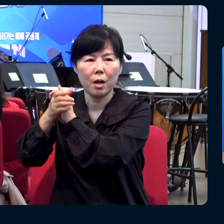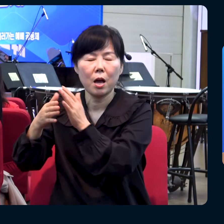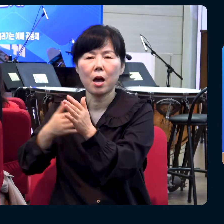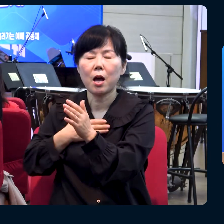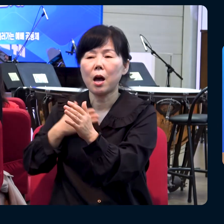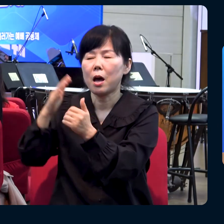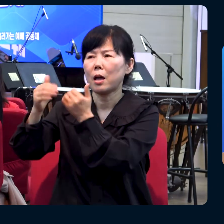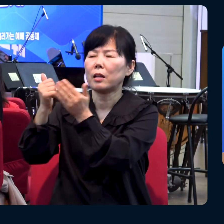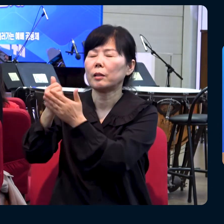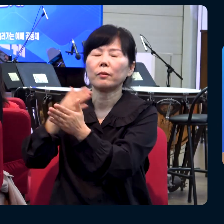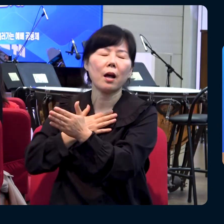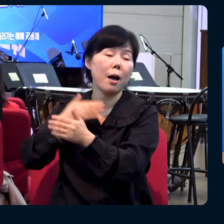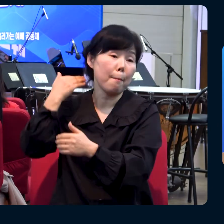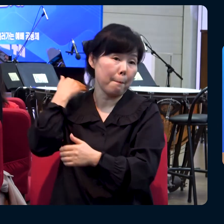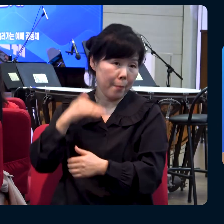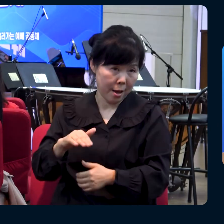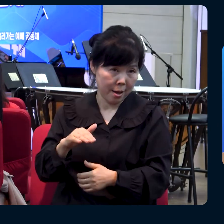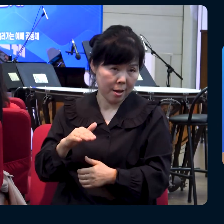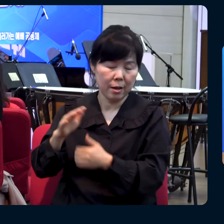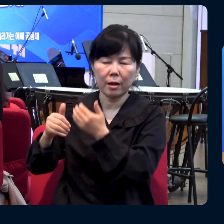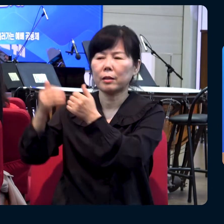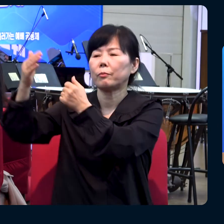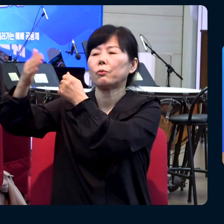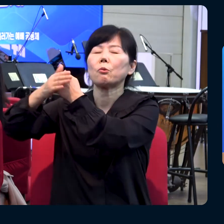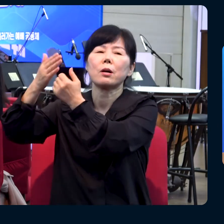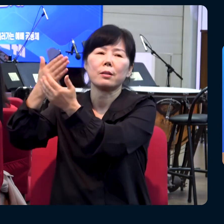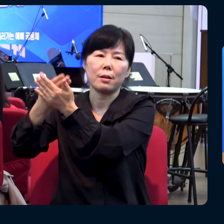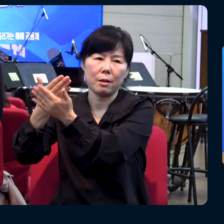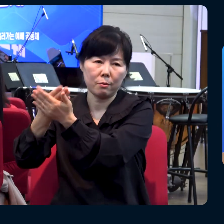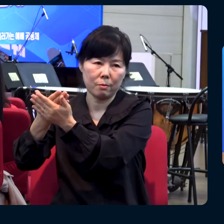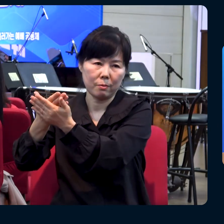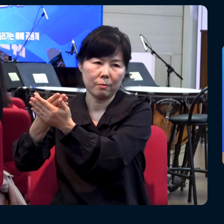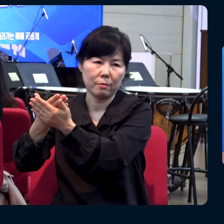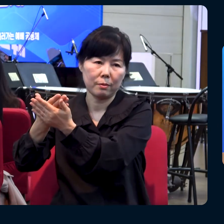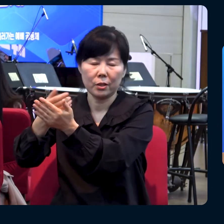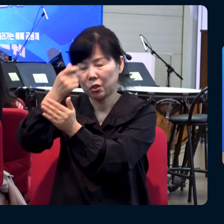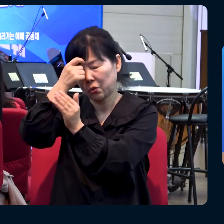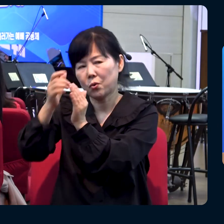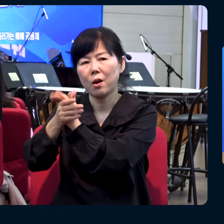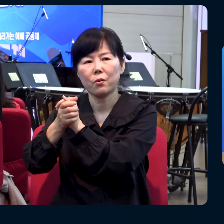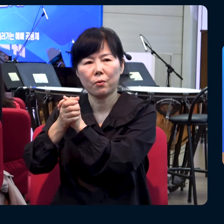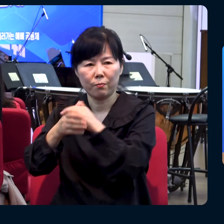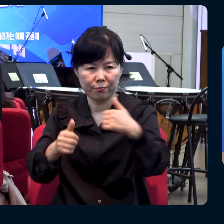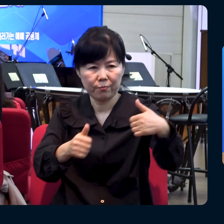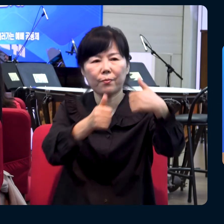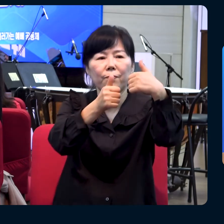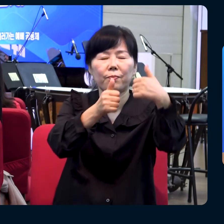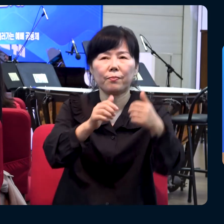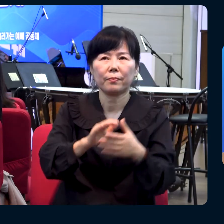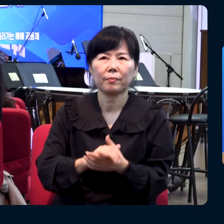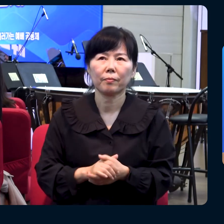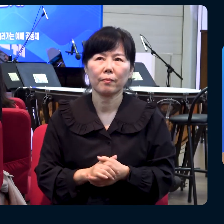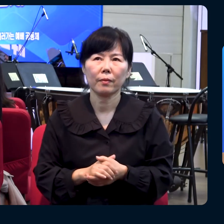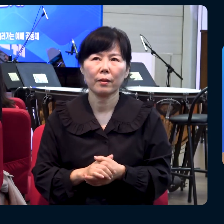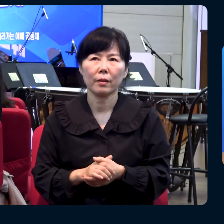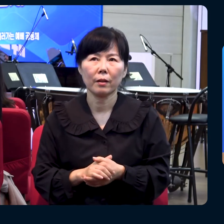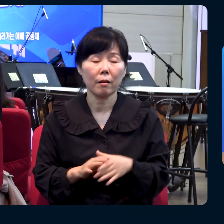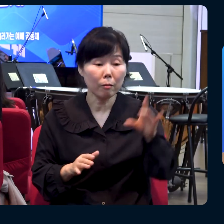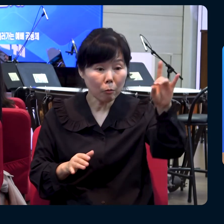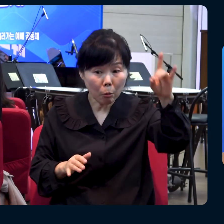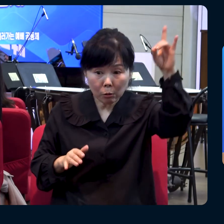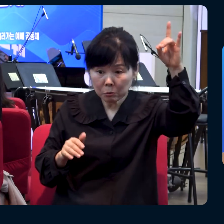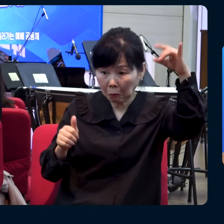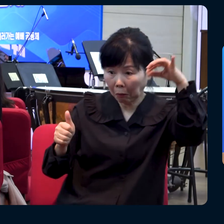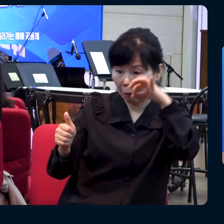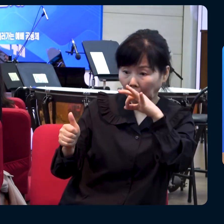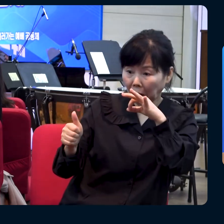도와주셔야 합니다. 그리고 그 도를 들었을 겁니다. 다윗이 오늘 보고 골리앗이 너무 놀란 게 어떻게 애기가